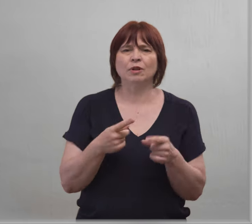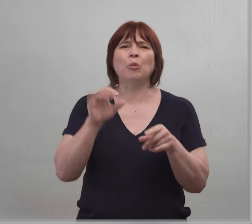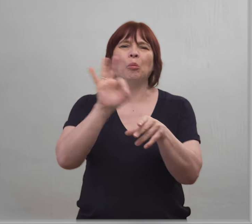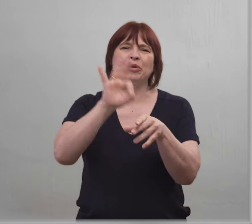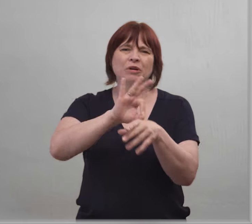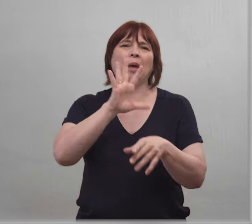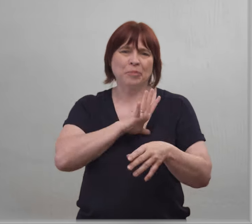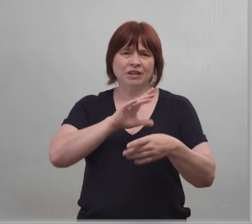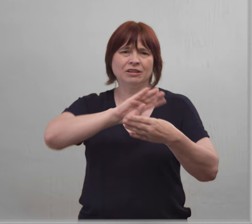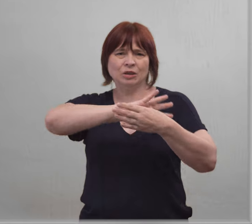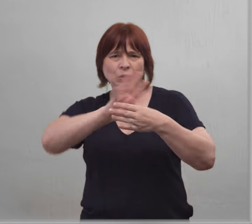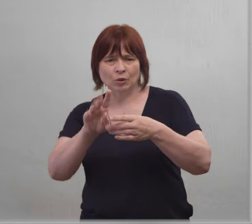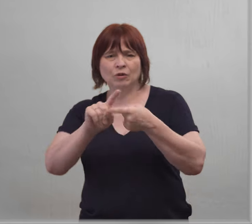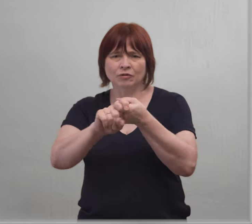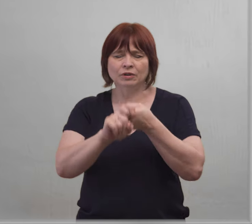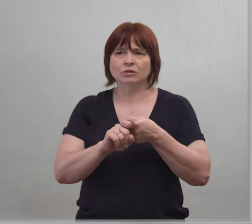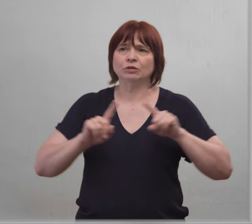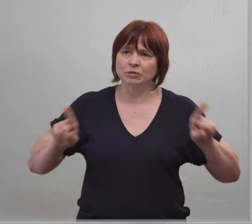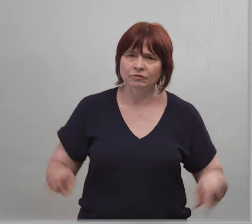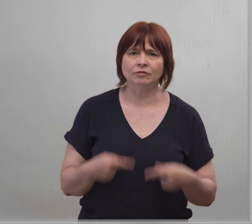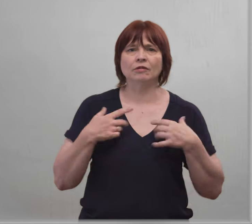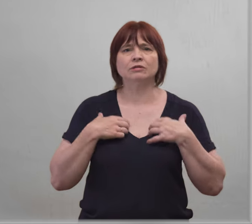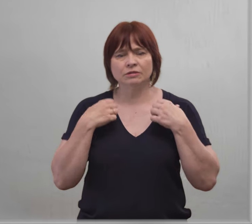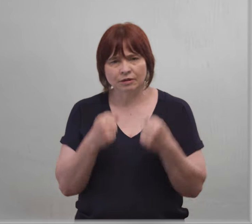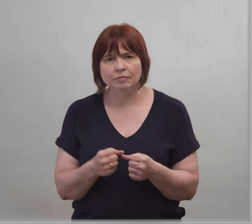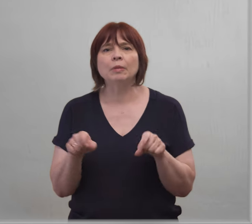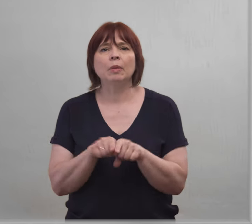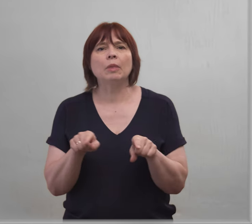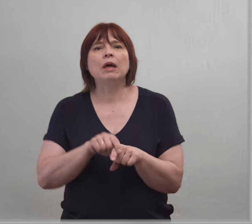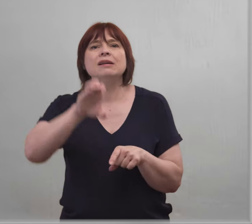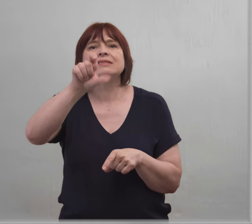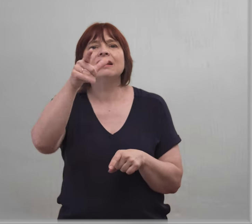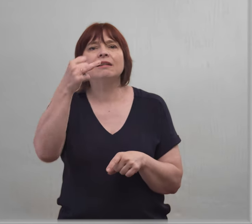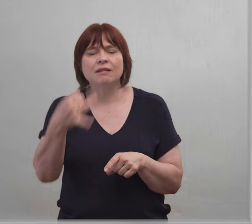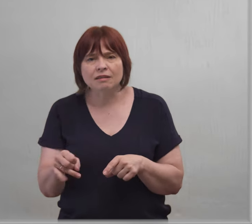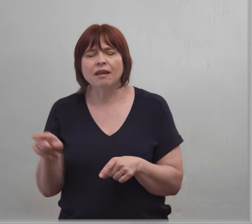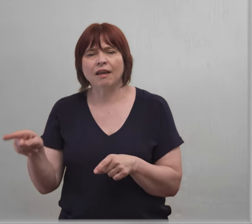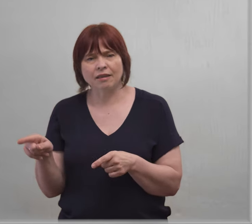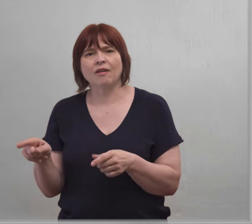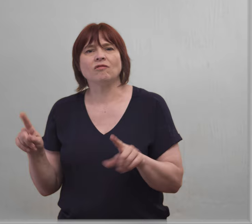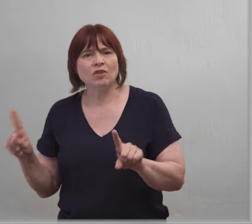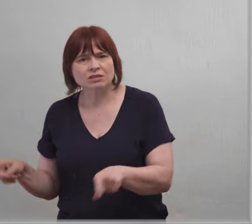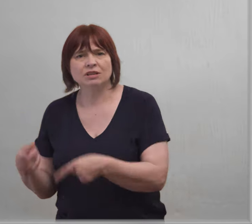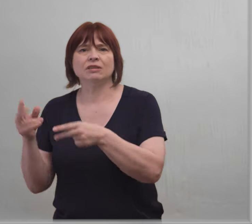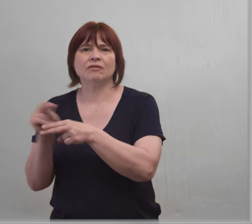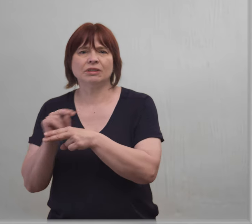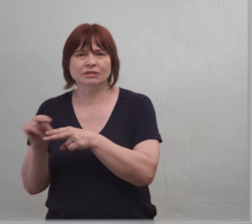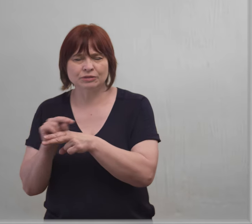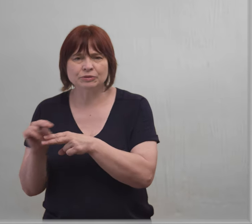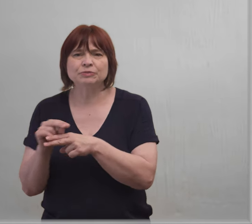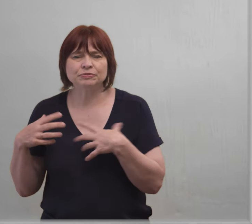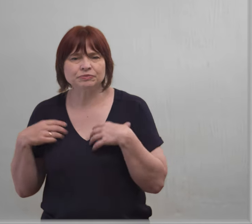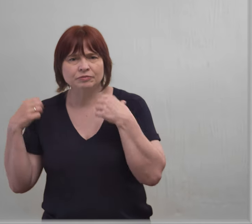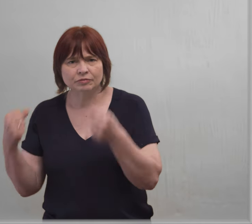восстановление здоровья Сергея. Это тоже очень важно, потому что вся эта инфекция, ковид, он не просто, когда идет прохождение